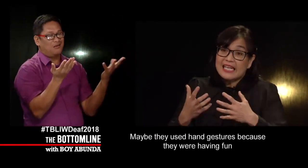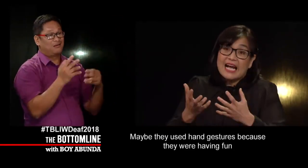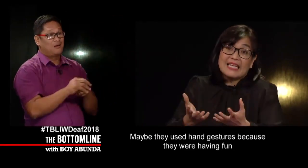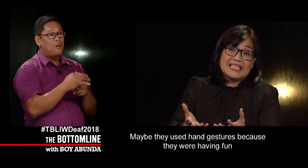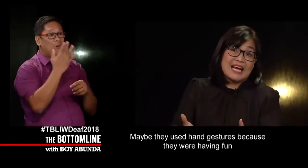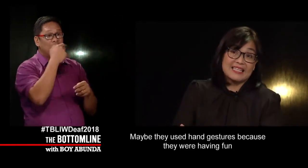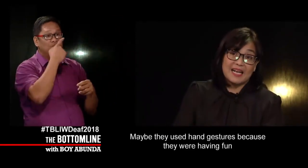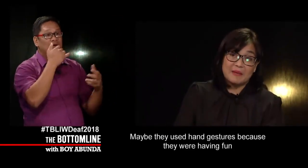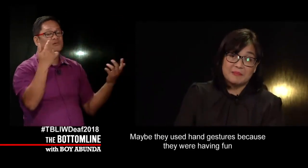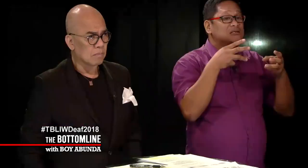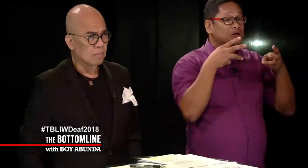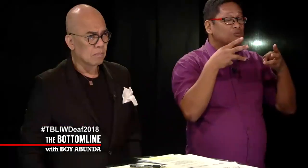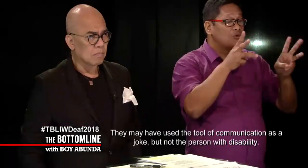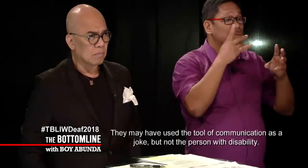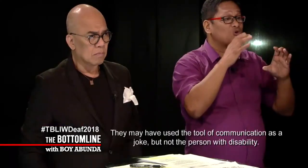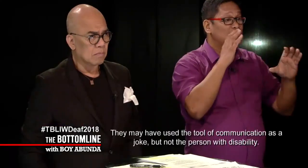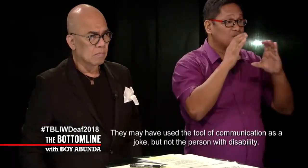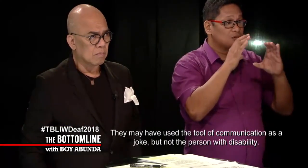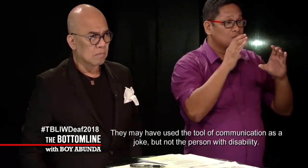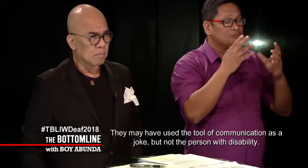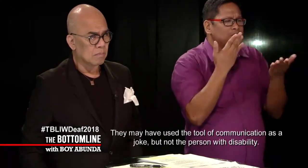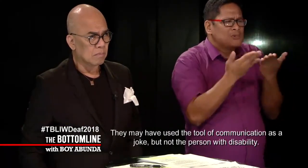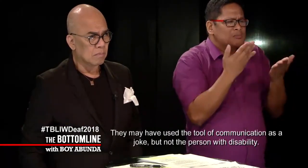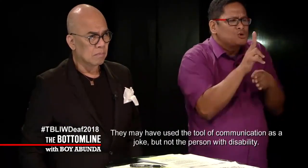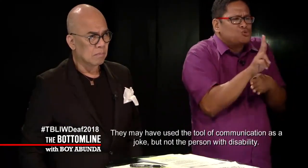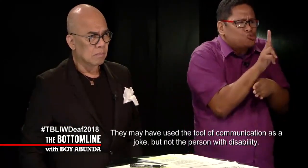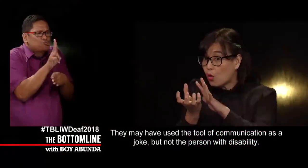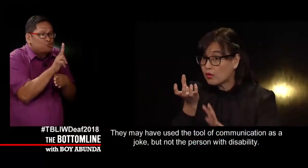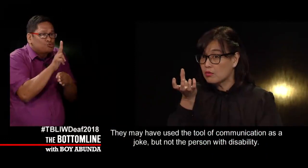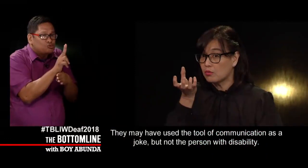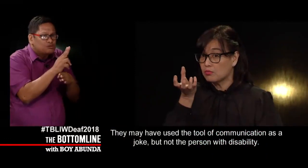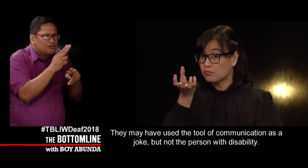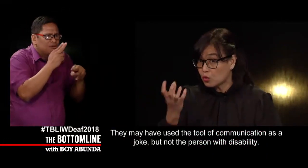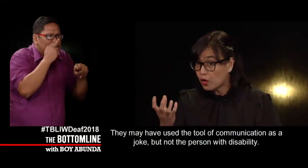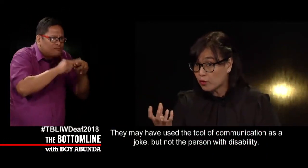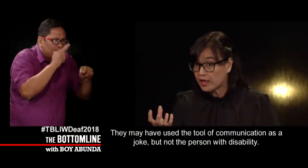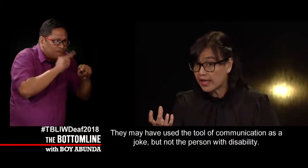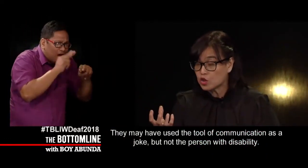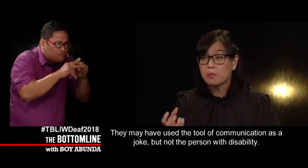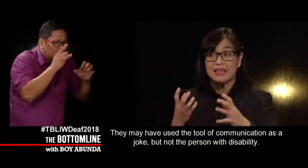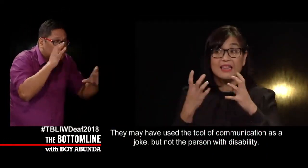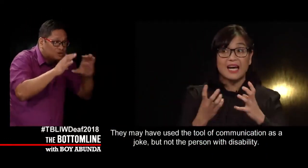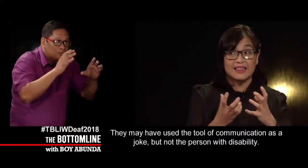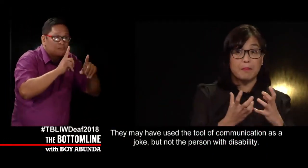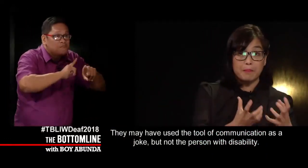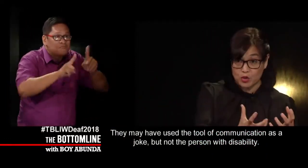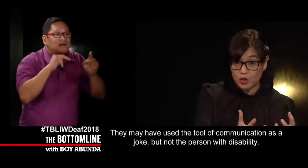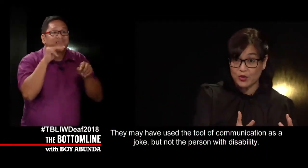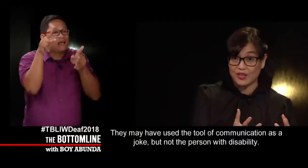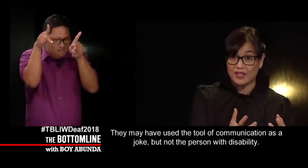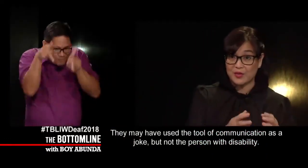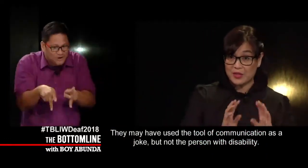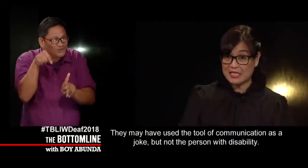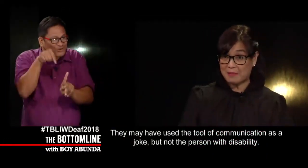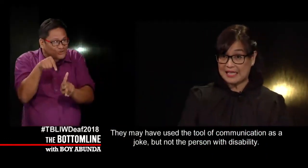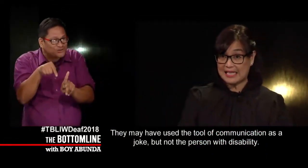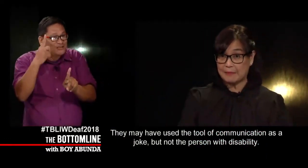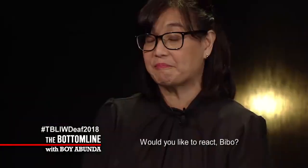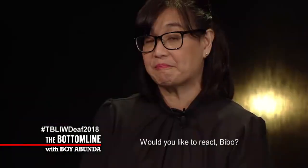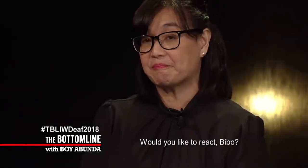kasi nagkakasiyahan sila. Maybe ginamit nilang joke, yung tool of communication, but not the person